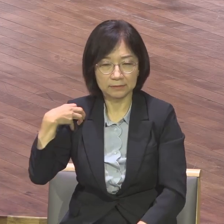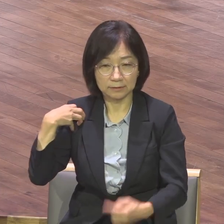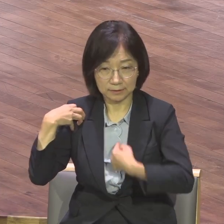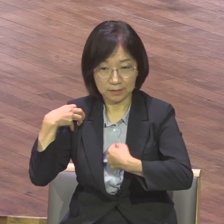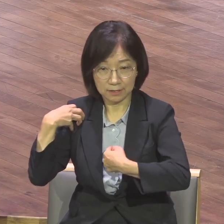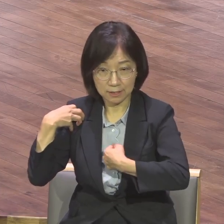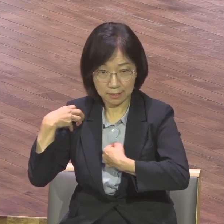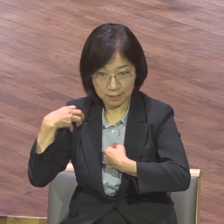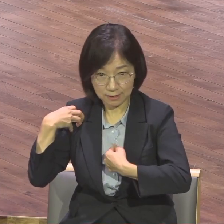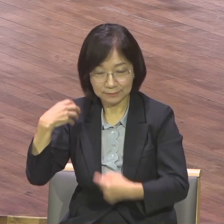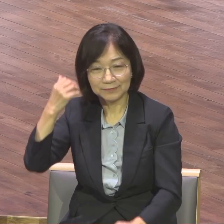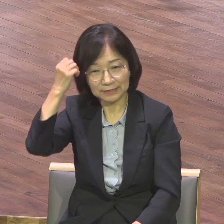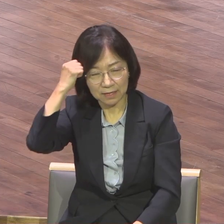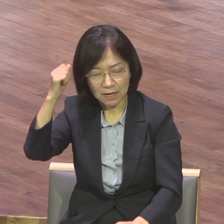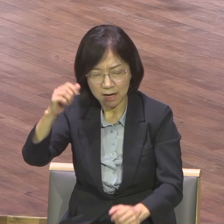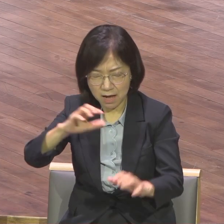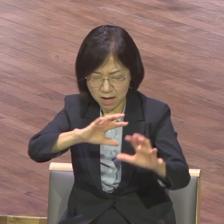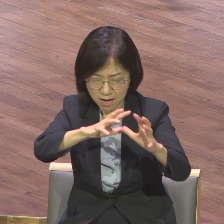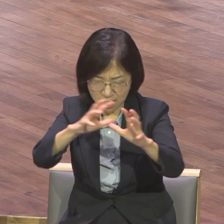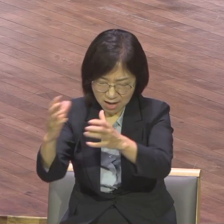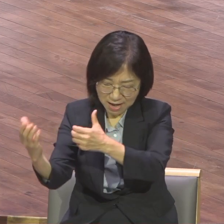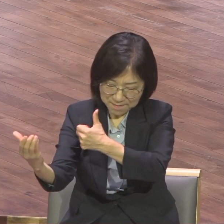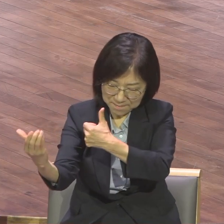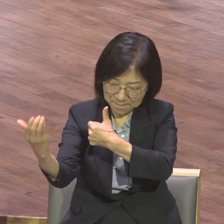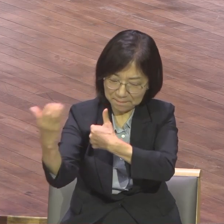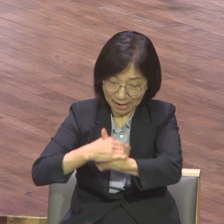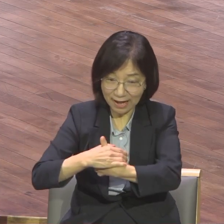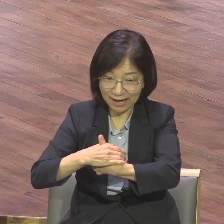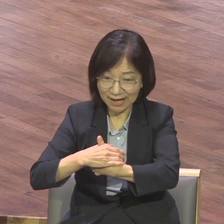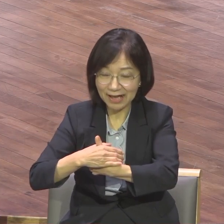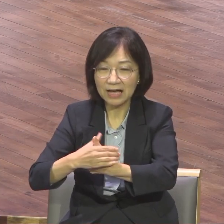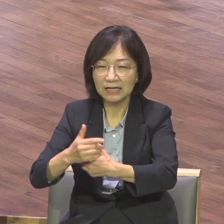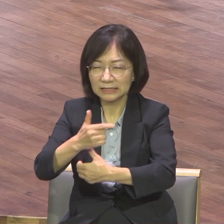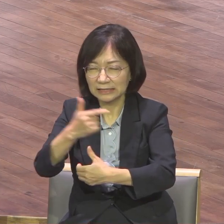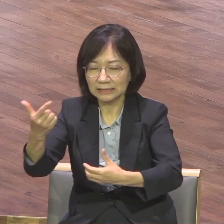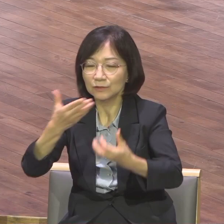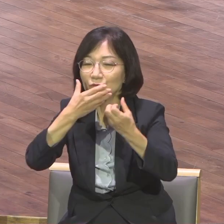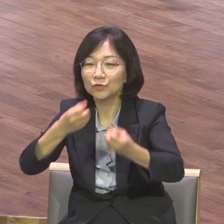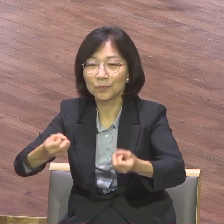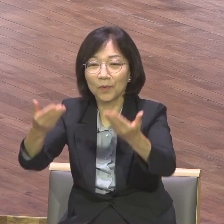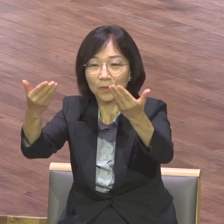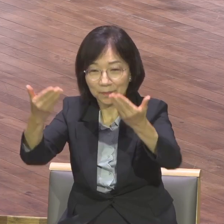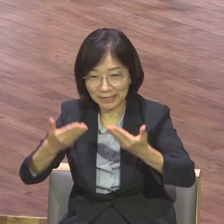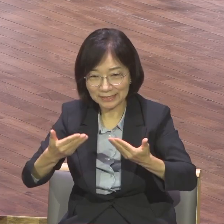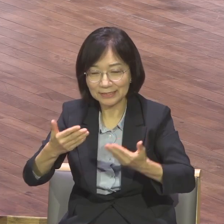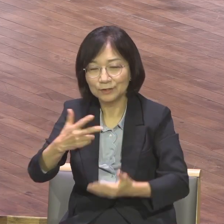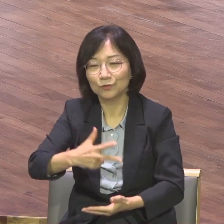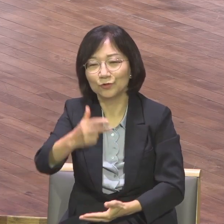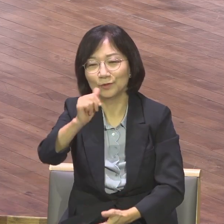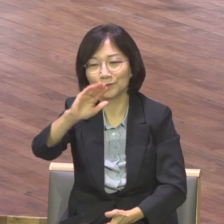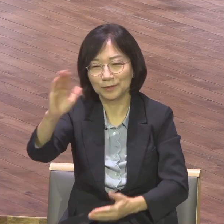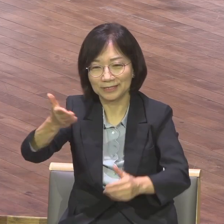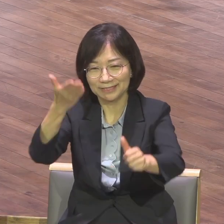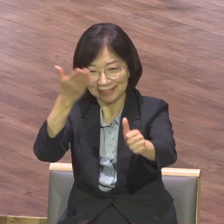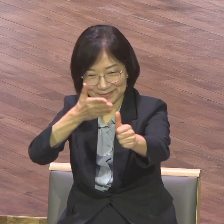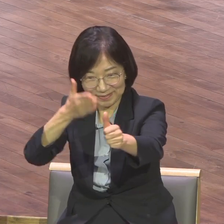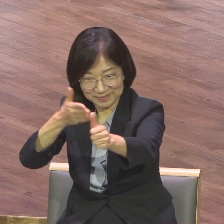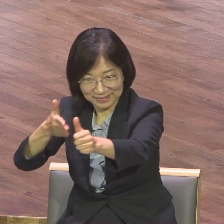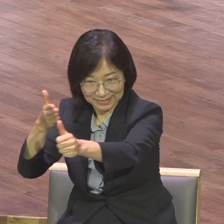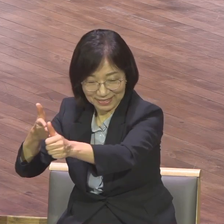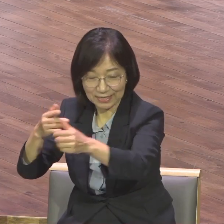확립해서 만국을 기업으로 얻는 초월적 축복의 주역들로 당당히 서시기를 주님으로 축복합니다. 그럼